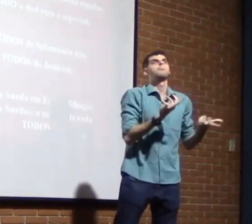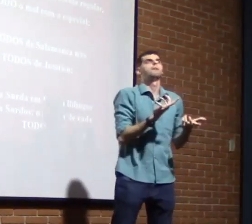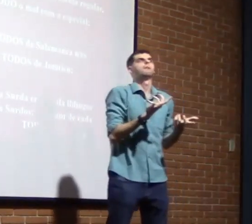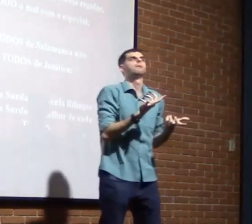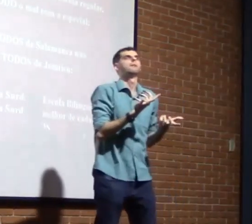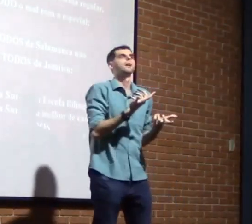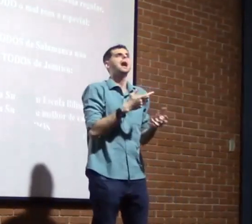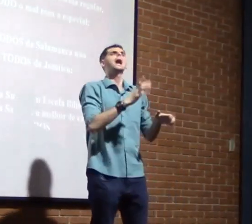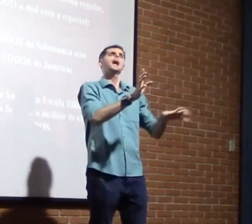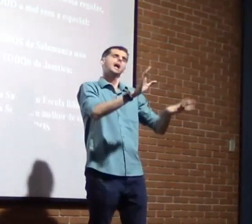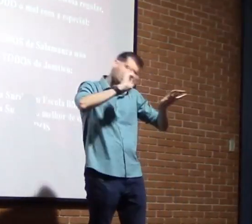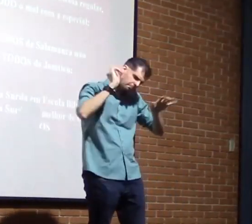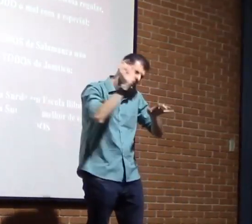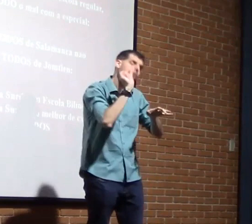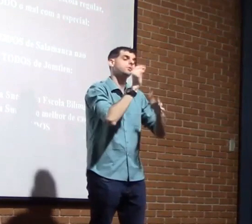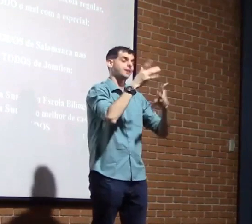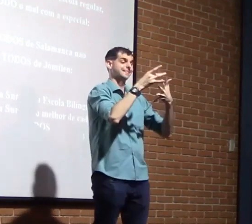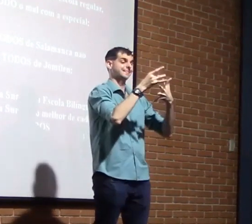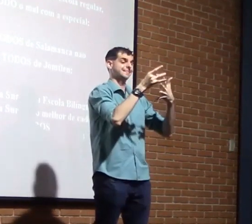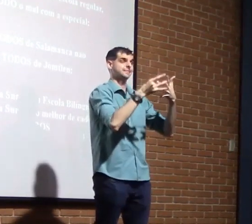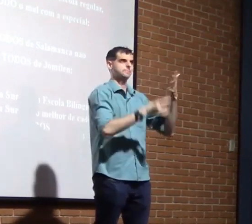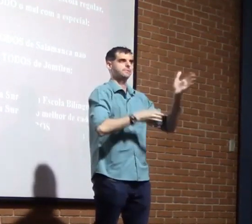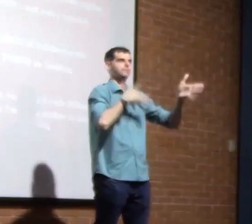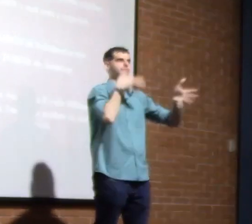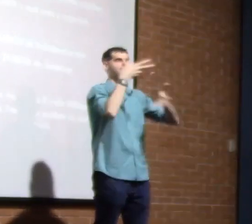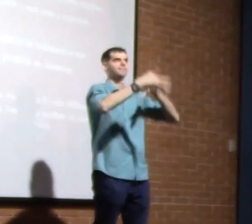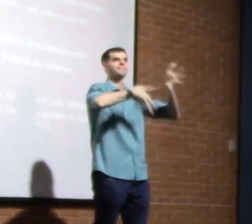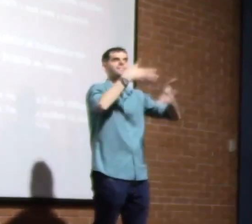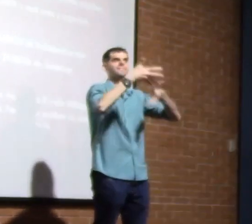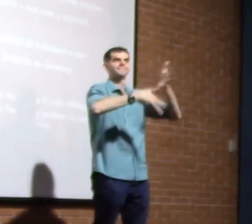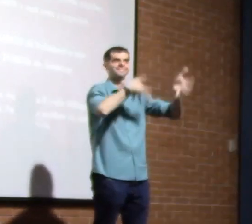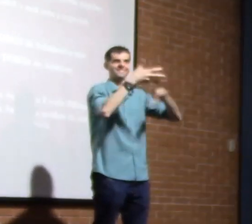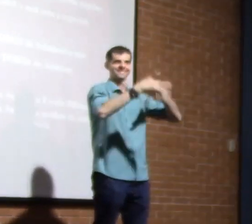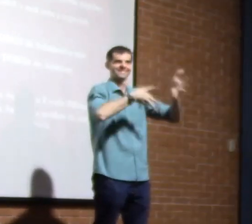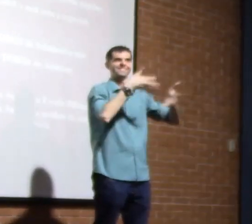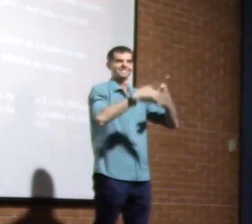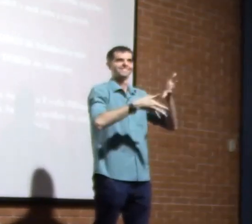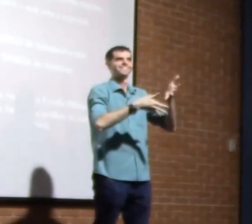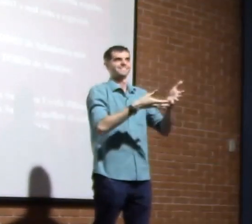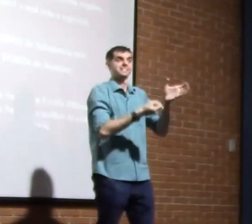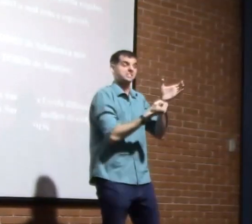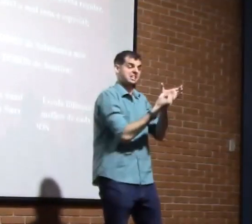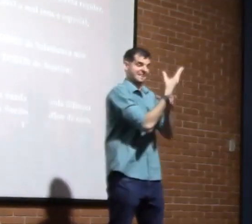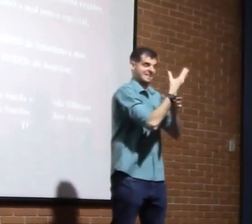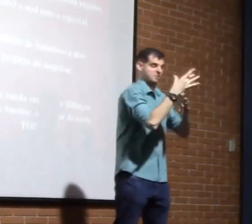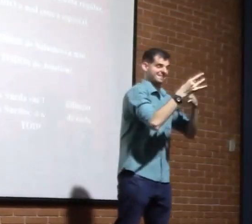ter estrutura suficiente para receber esse público surdo. E assim,